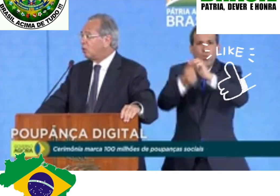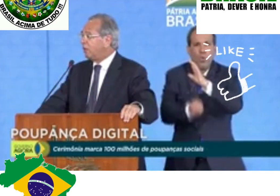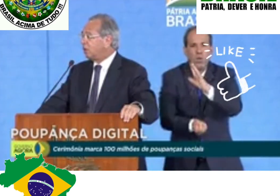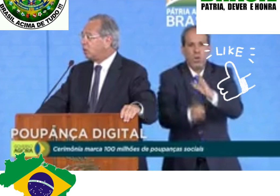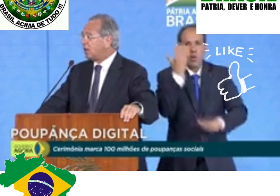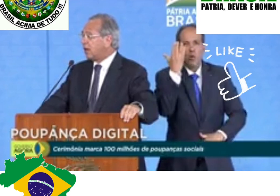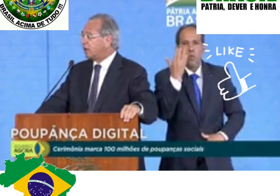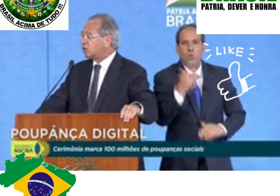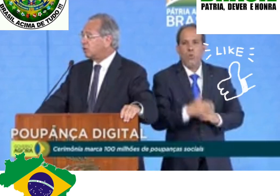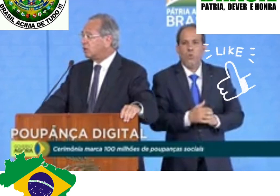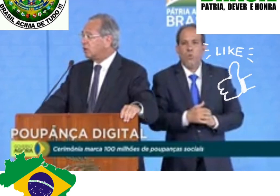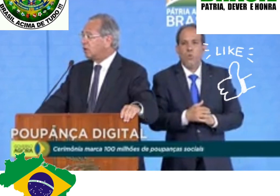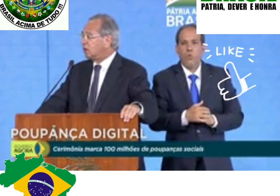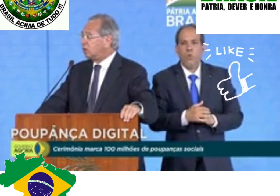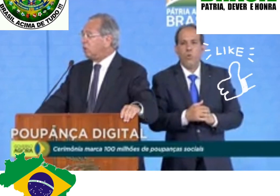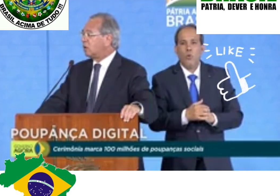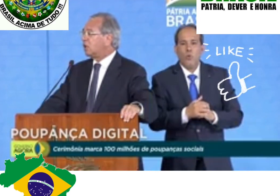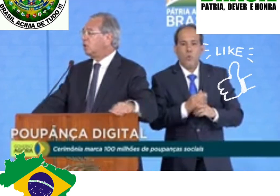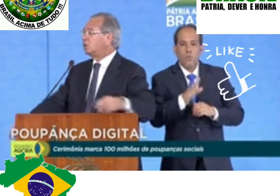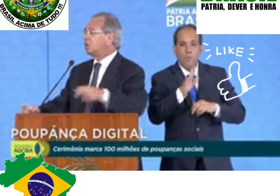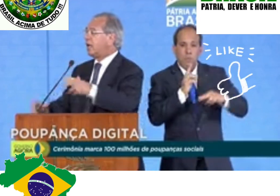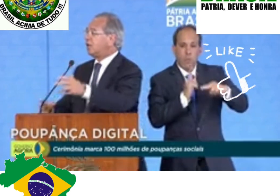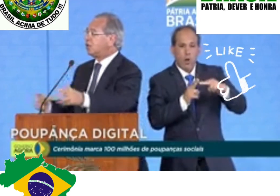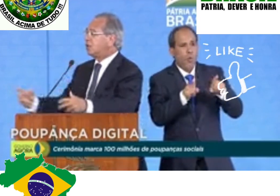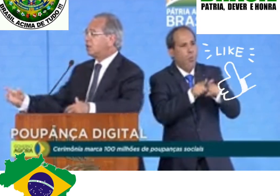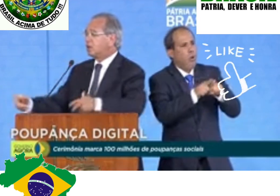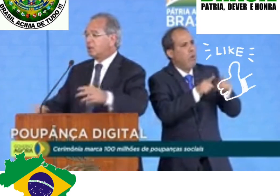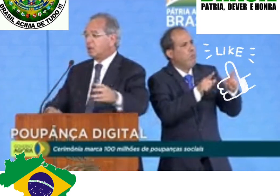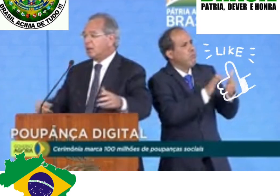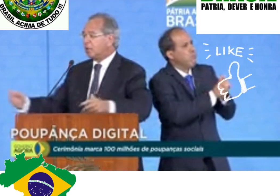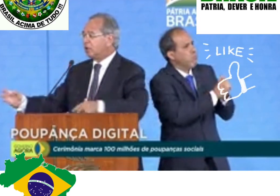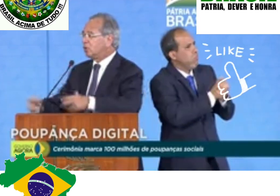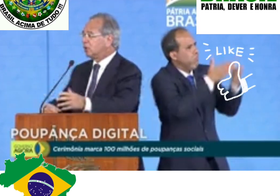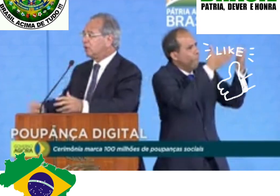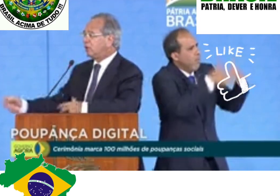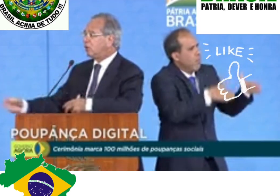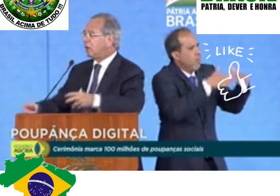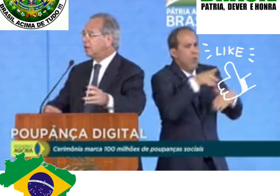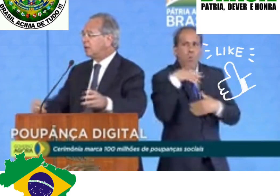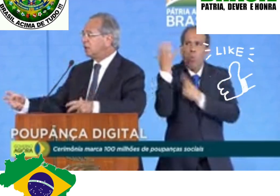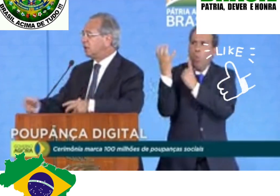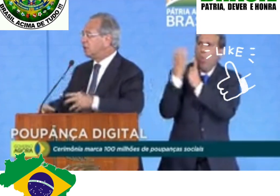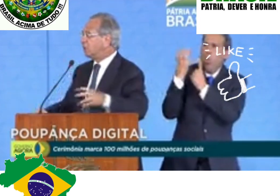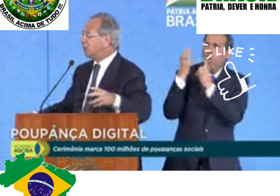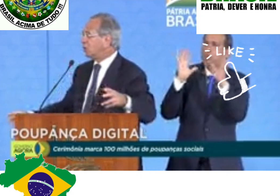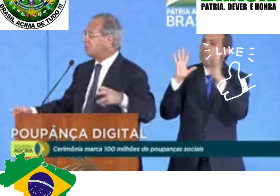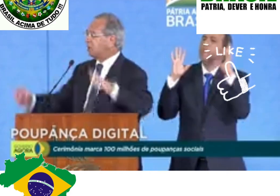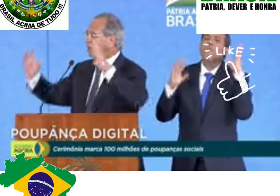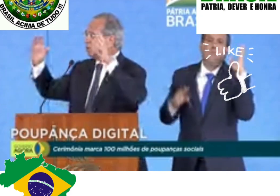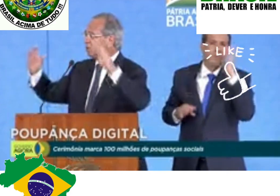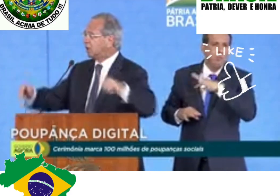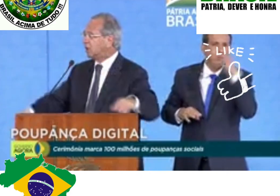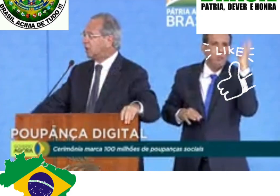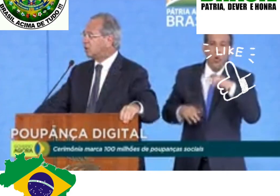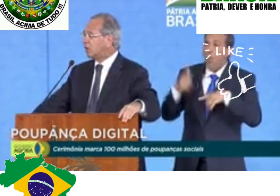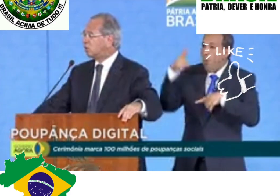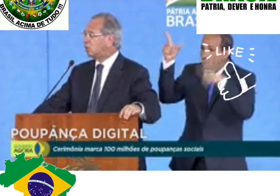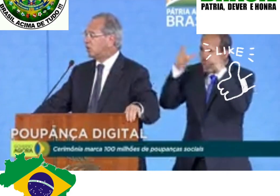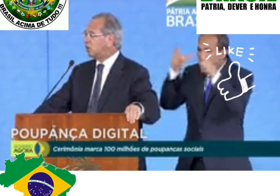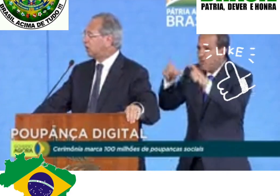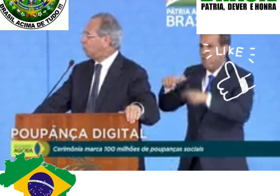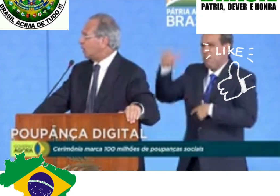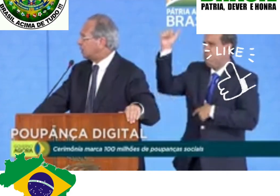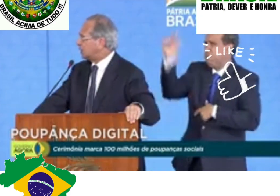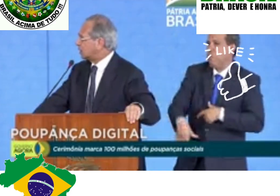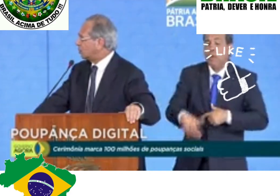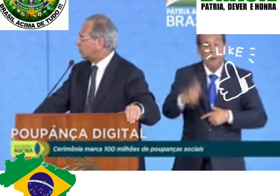um banco meritocrático, um banco que não cede a pressões eventuais, a interesses menores. Pensa nos brasileiros, na